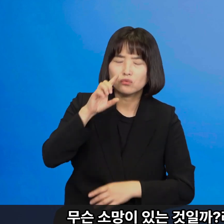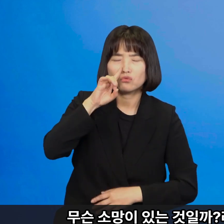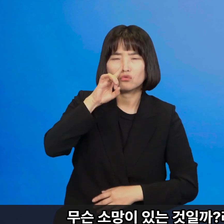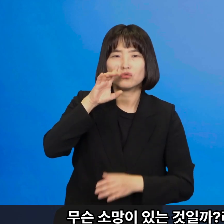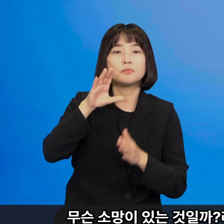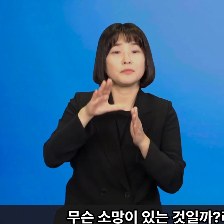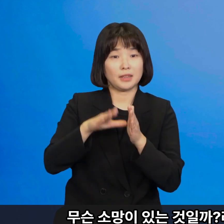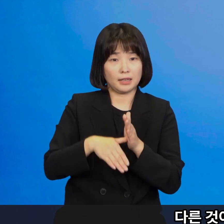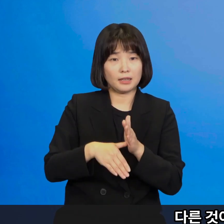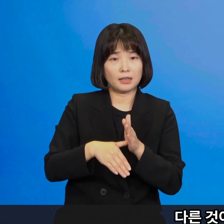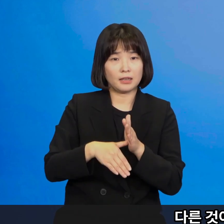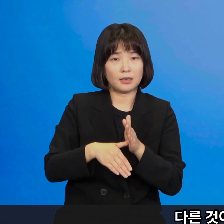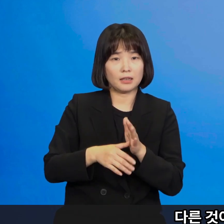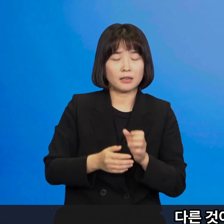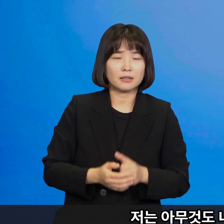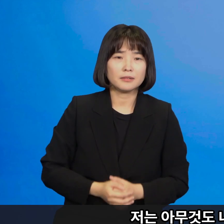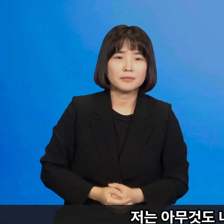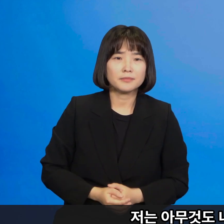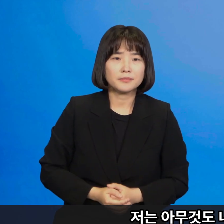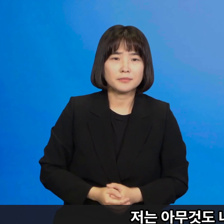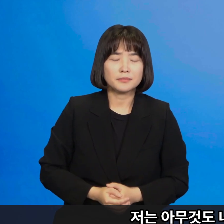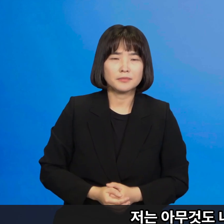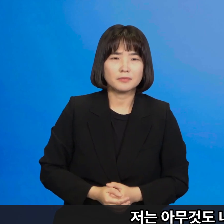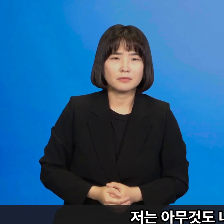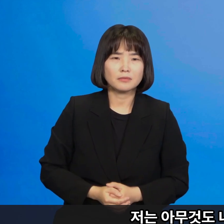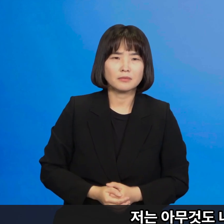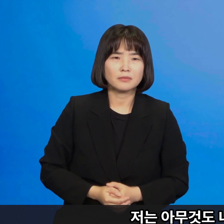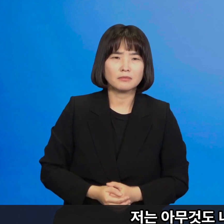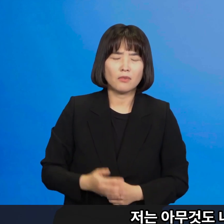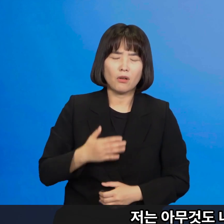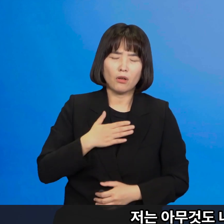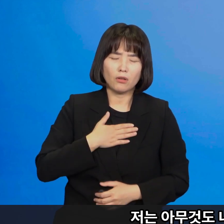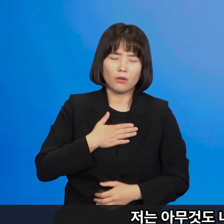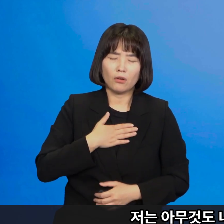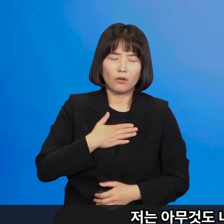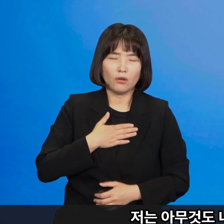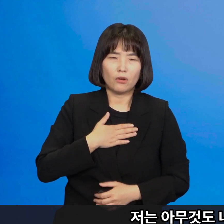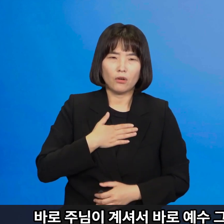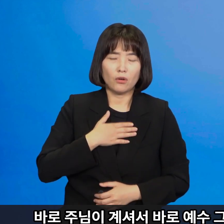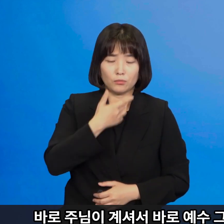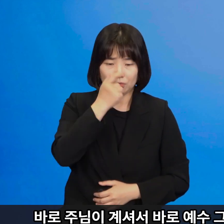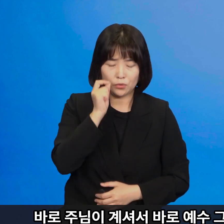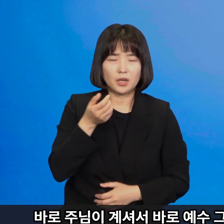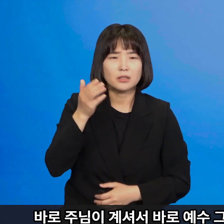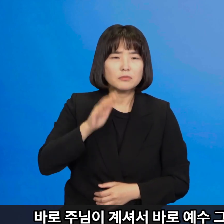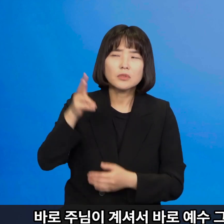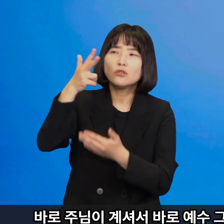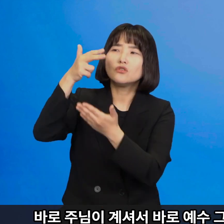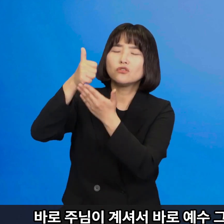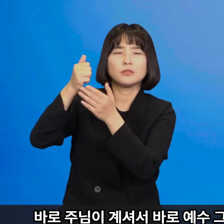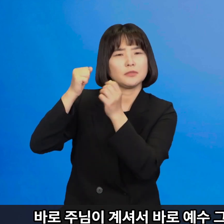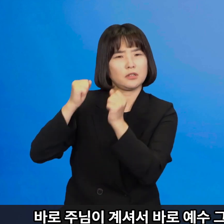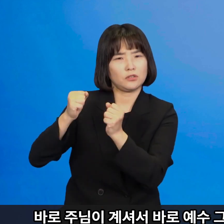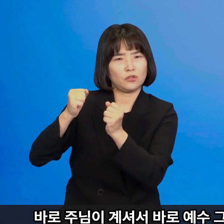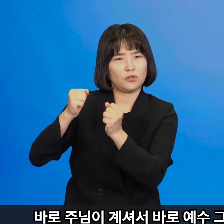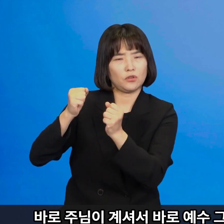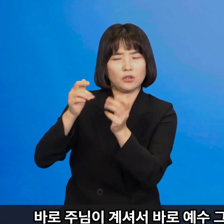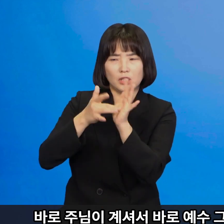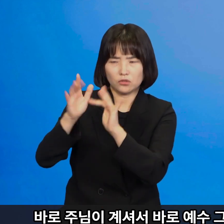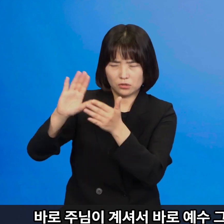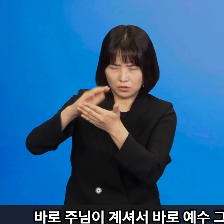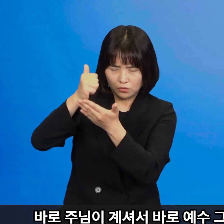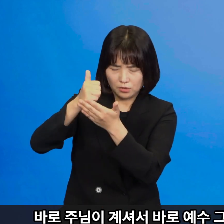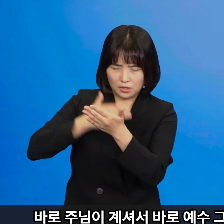때에 다른 것이 아닙니다. 저는 아무것도 내세울 것이 없지만 바로 주님이 계셔서, 바로 예수 그리스도, 그분이